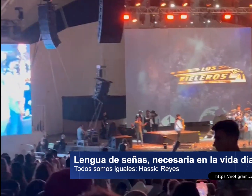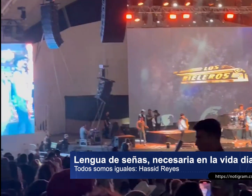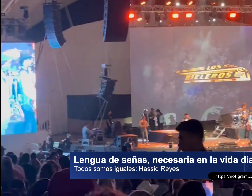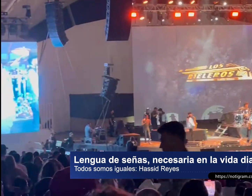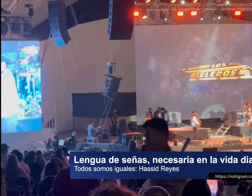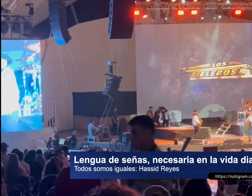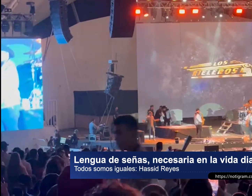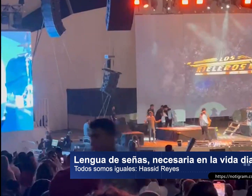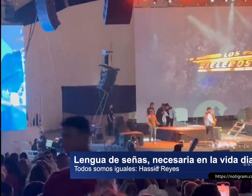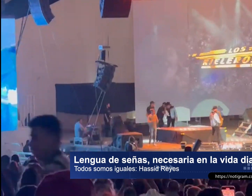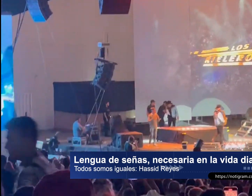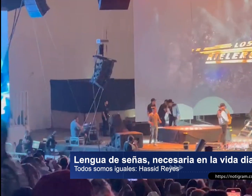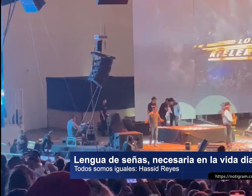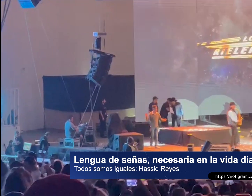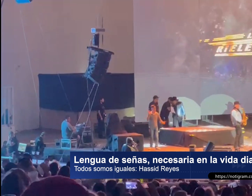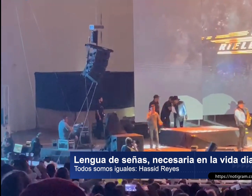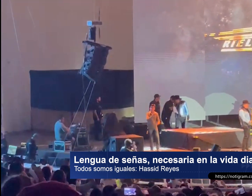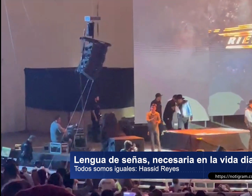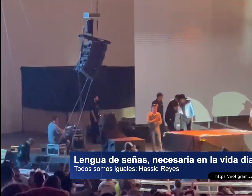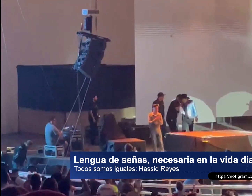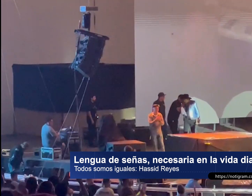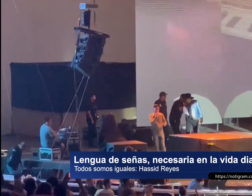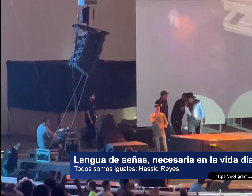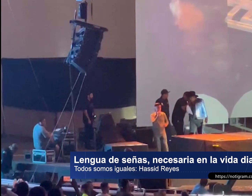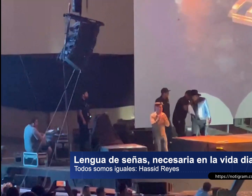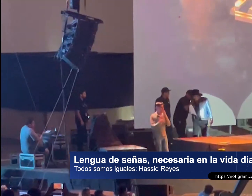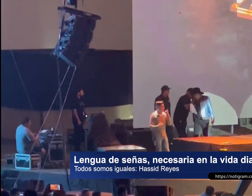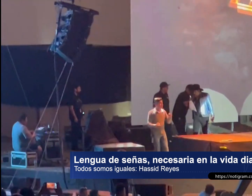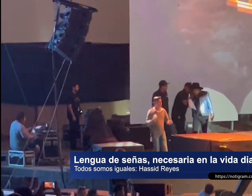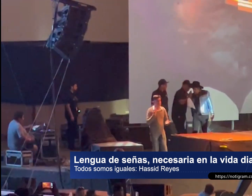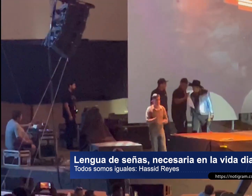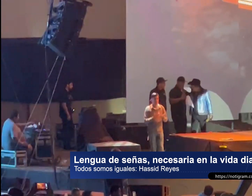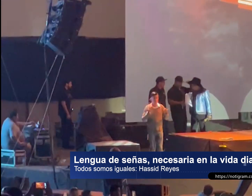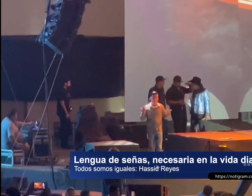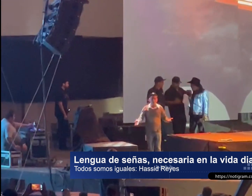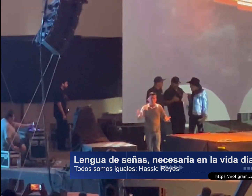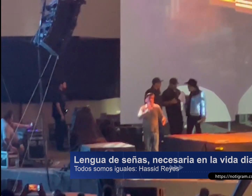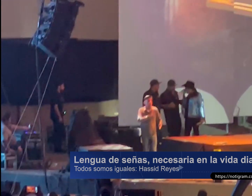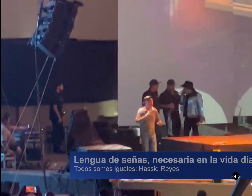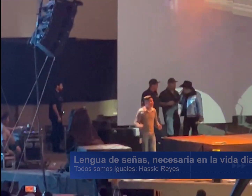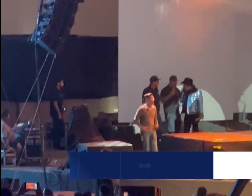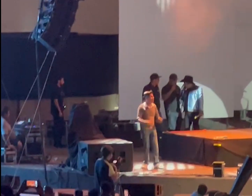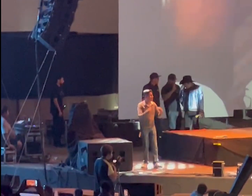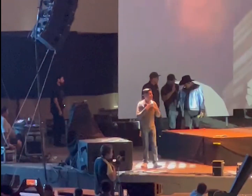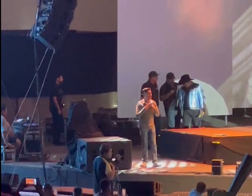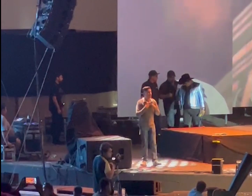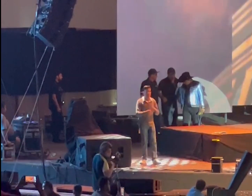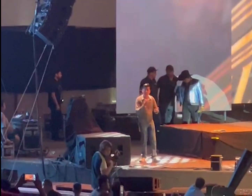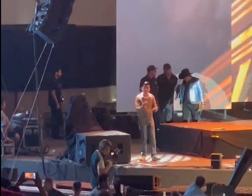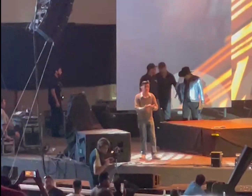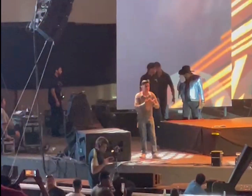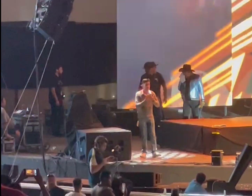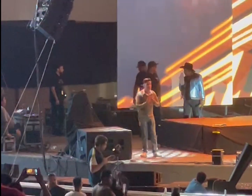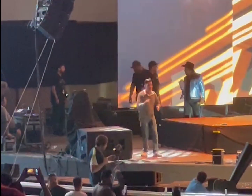social es motivante para que las personas se den cuenta de lo que está ocurriendo en Durango. Es importante agradecer al gobierno del estado porque en esta